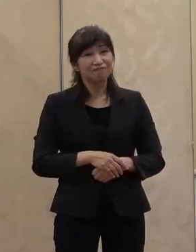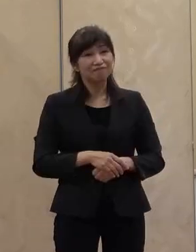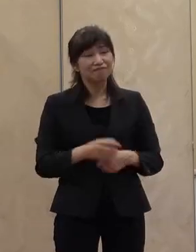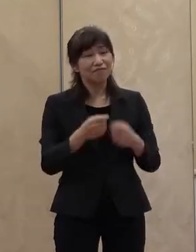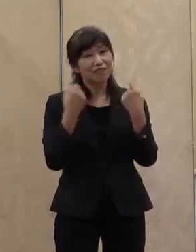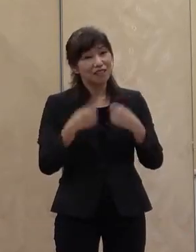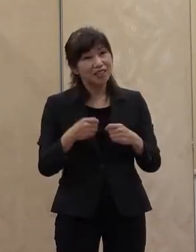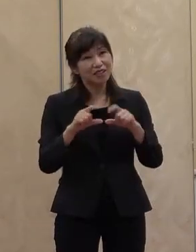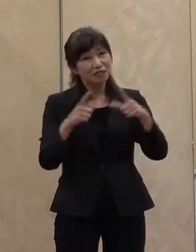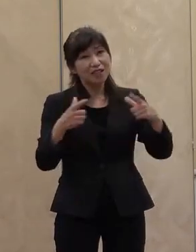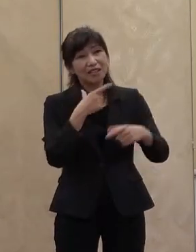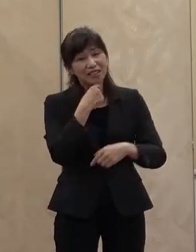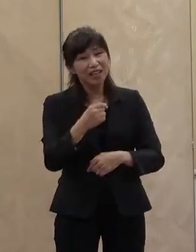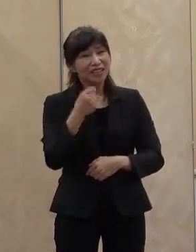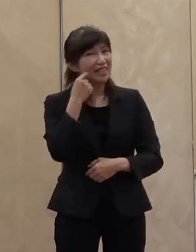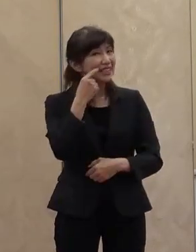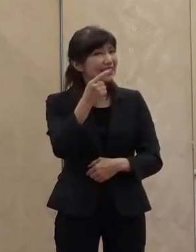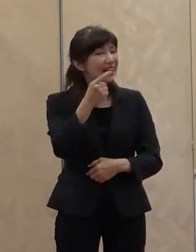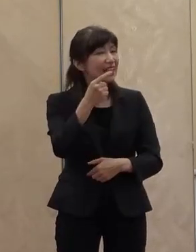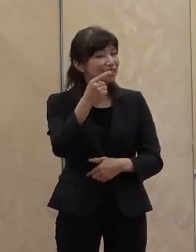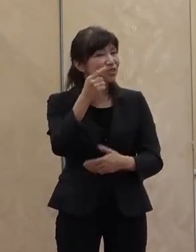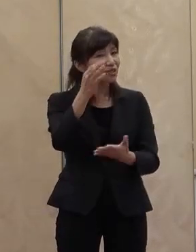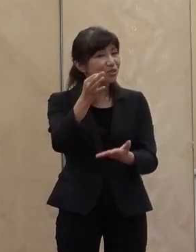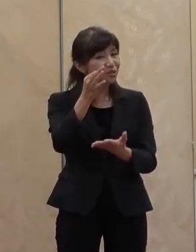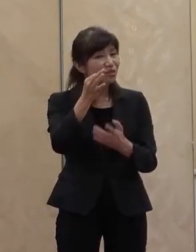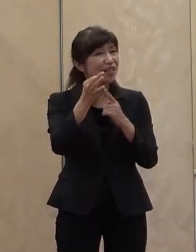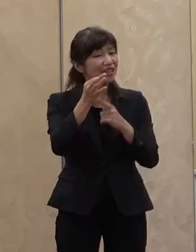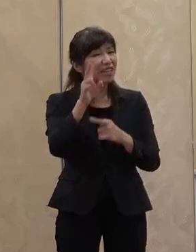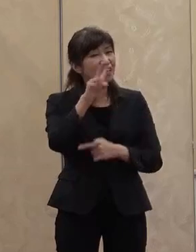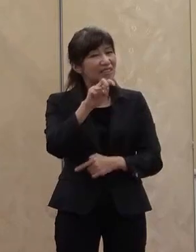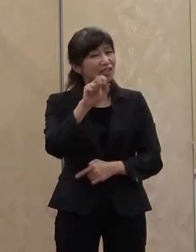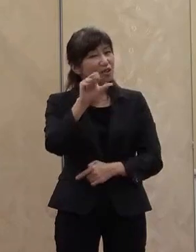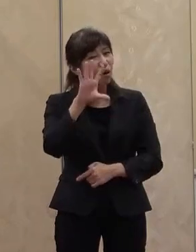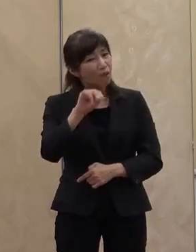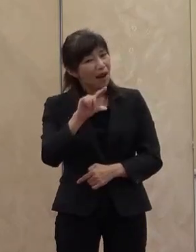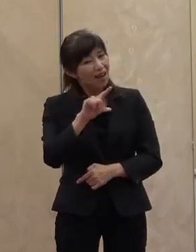体給料1ヶ月平均が25万ぐらいなので25万円